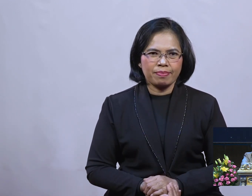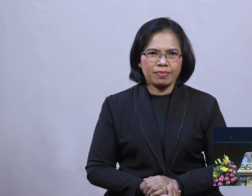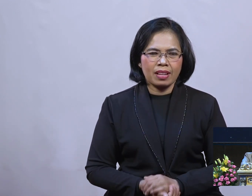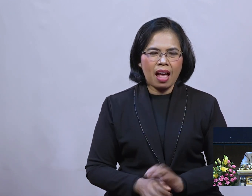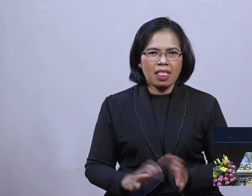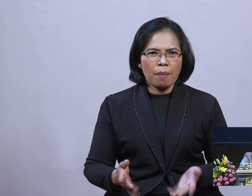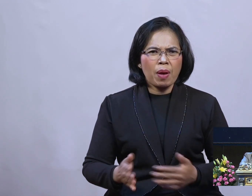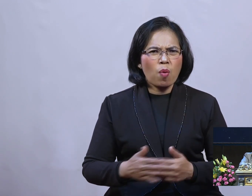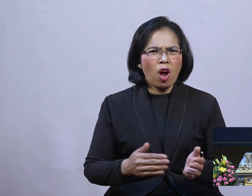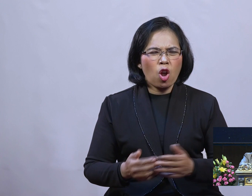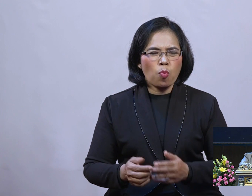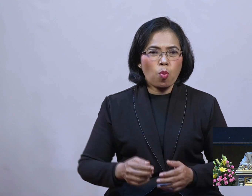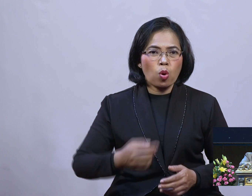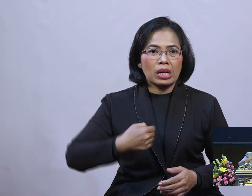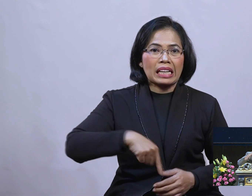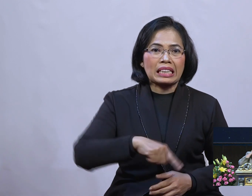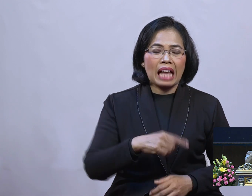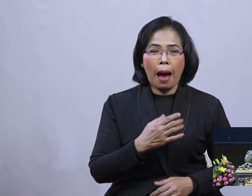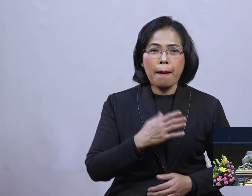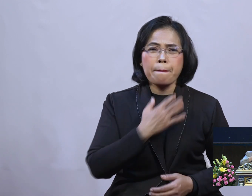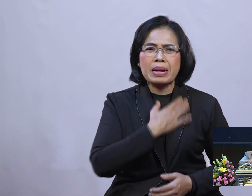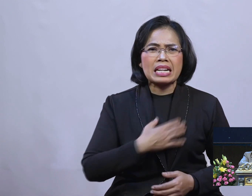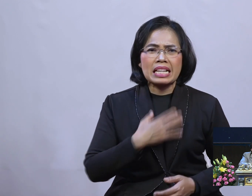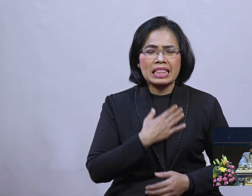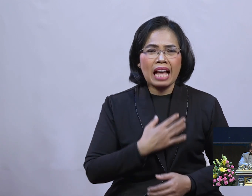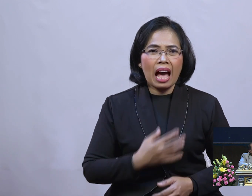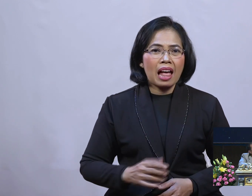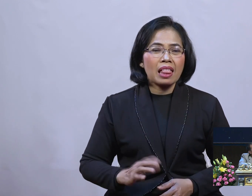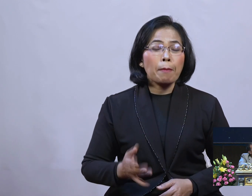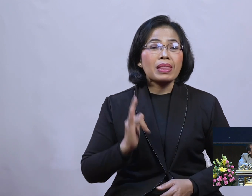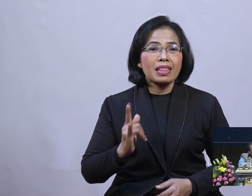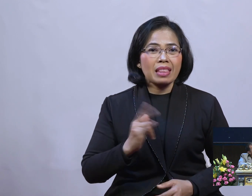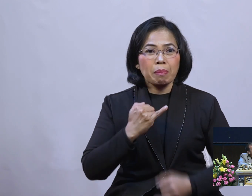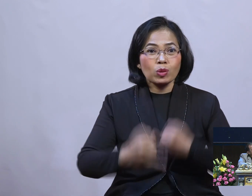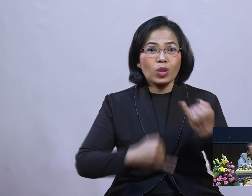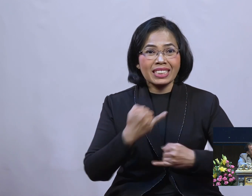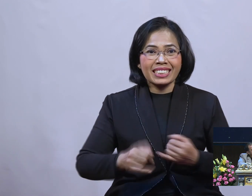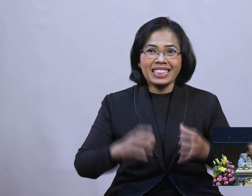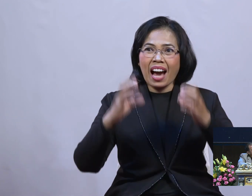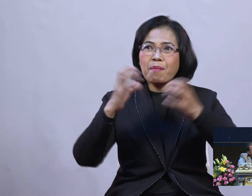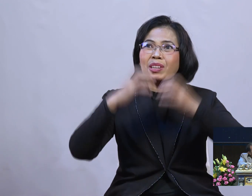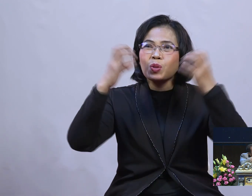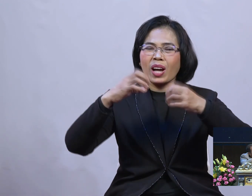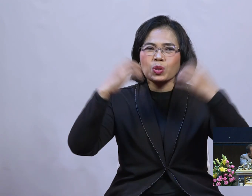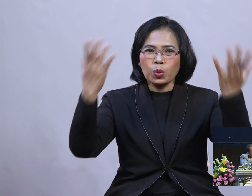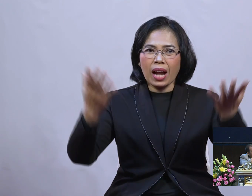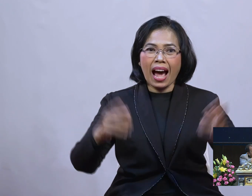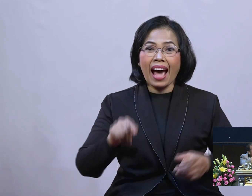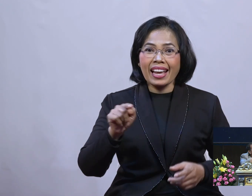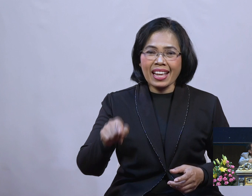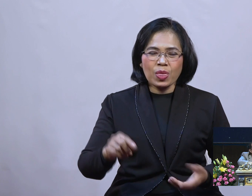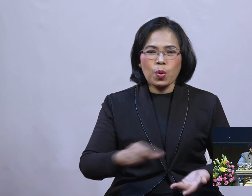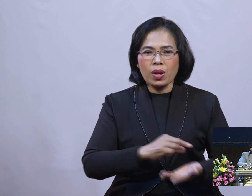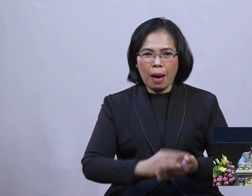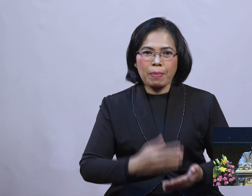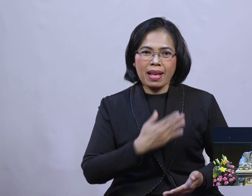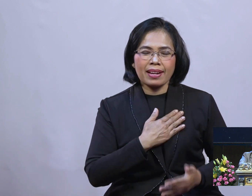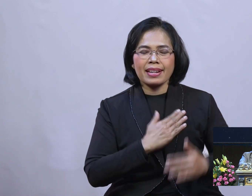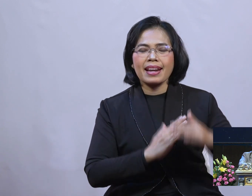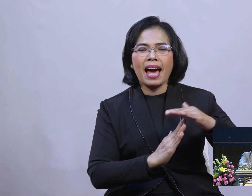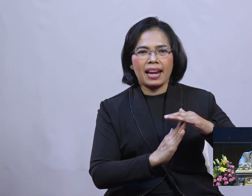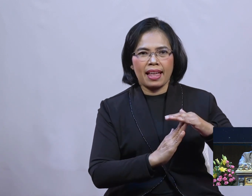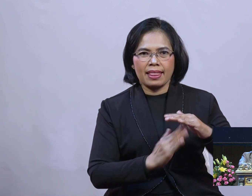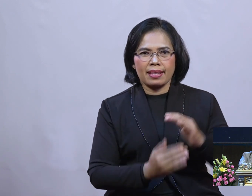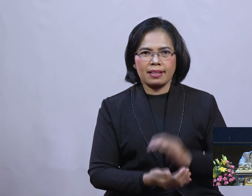Hai tapi meskipun kita menderita kita tak bisa bersukacita dan bersorak-sorai Nah itu baru namanya kenal